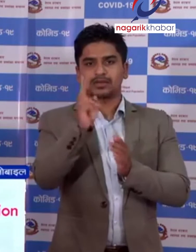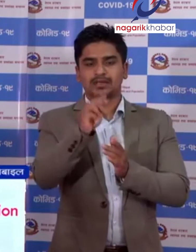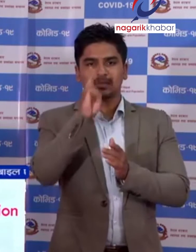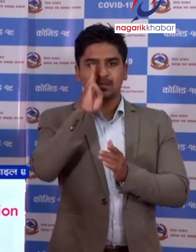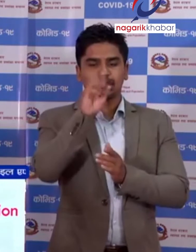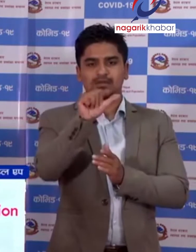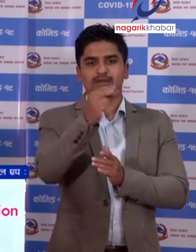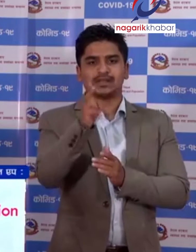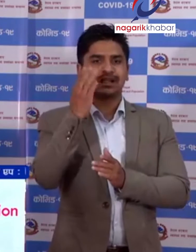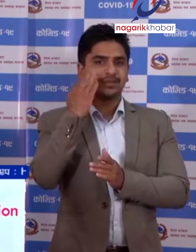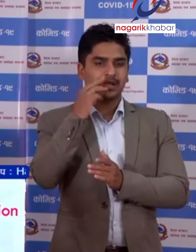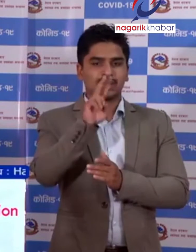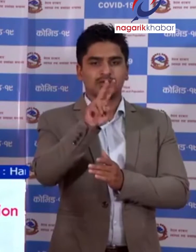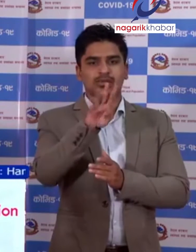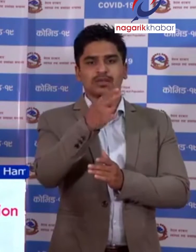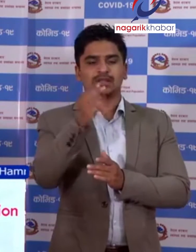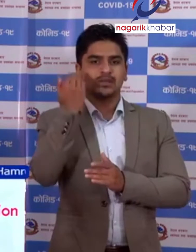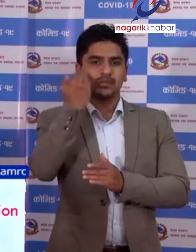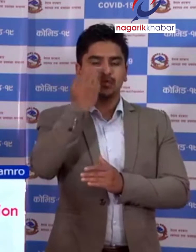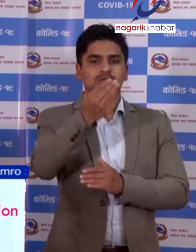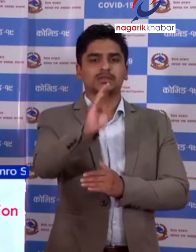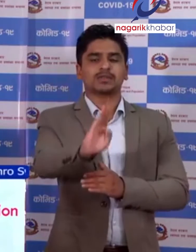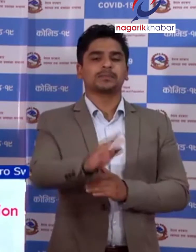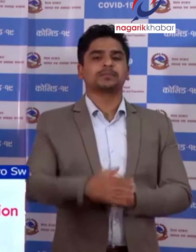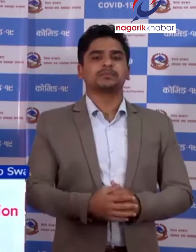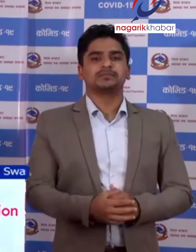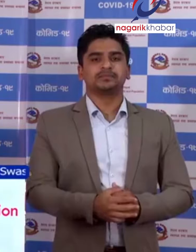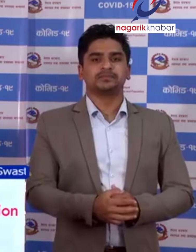6 जना महिला र 24 जना पुरुष हुनुहुन्छ।